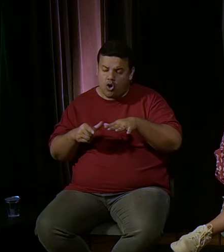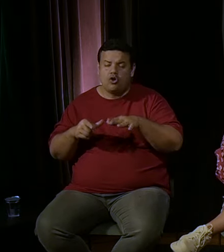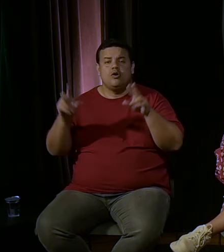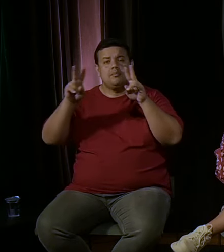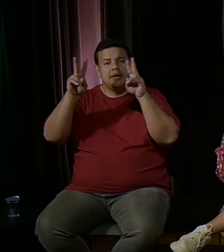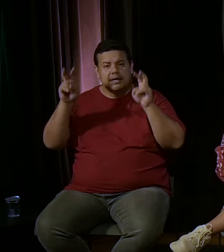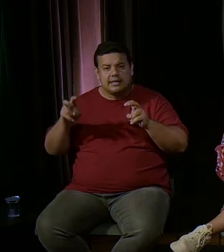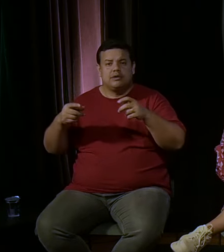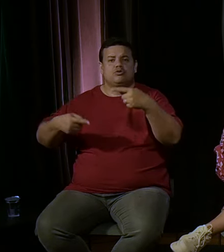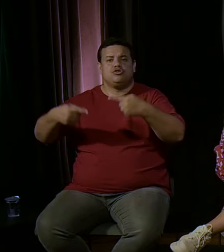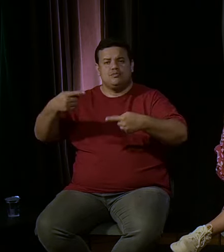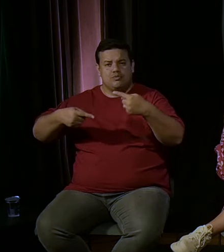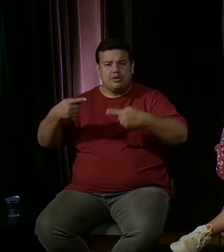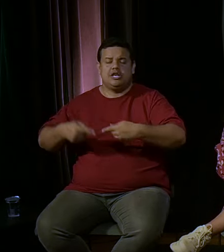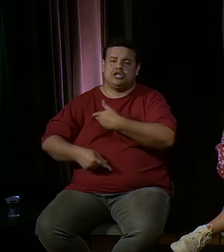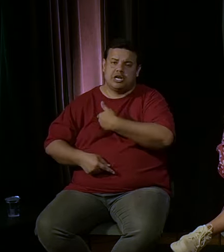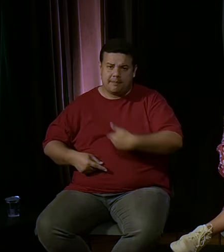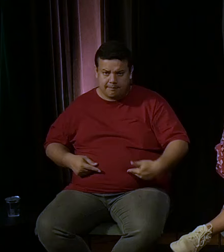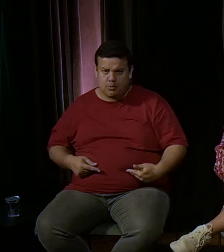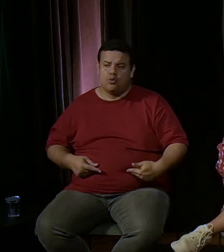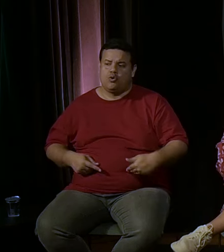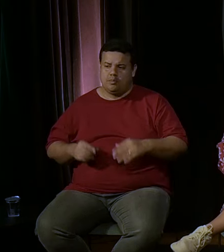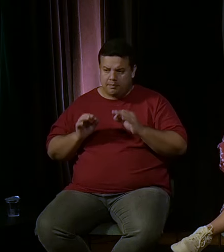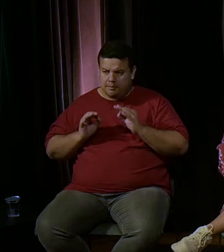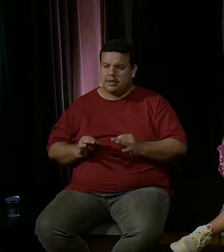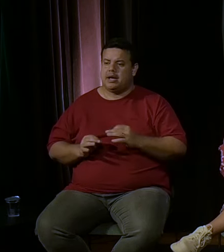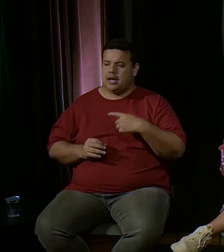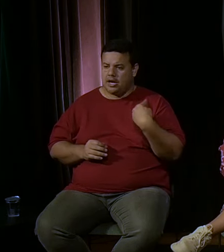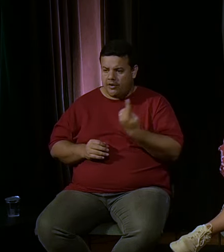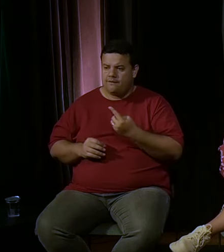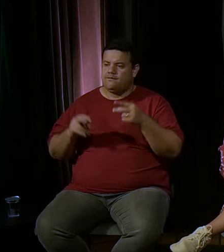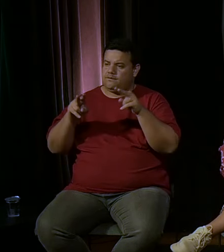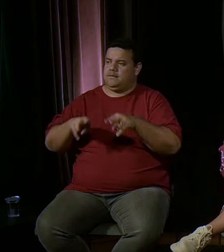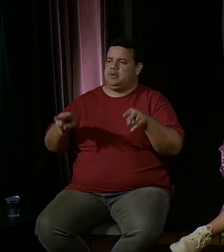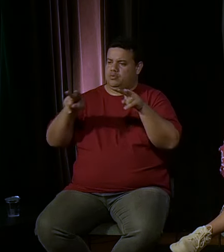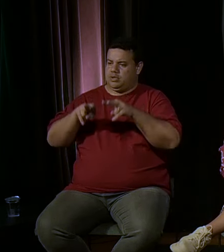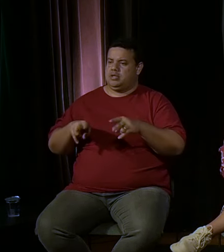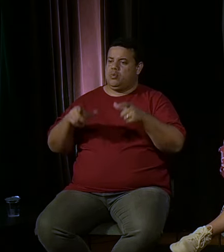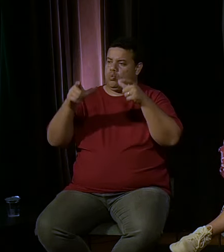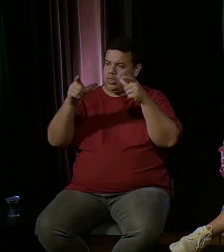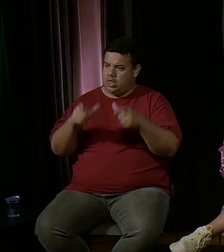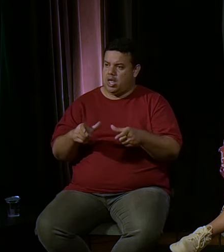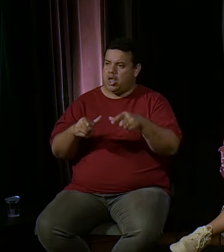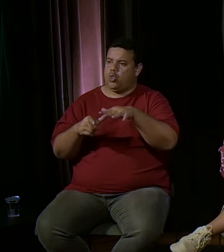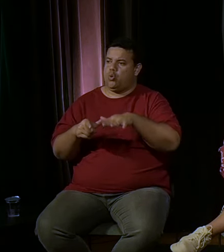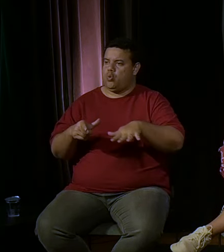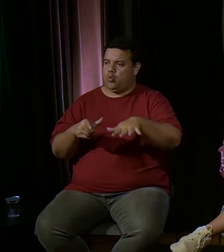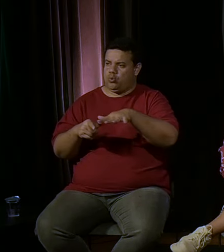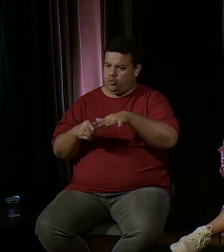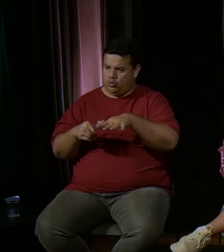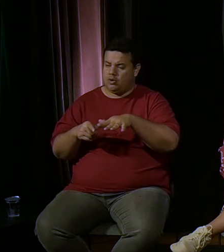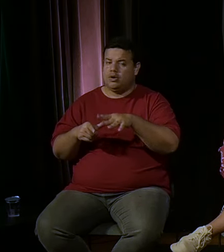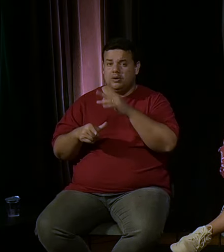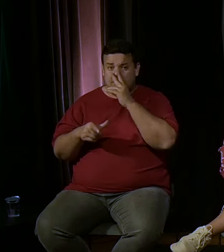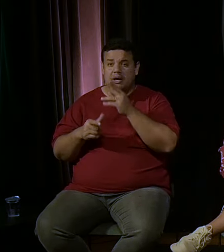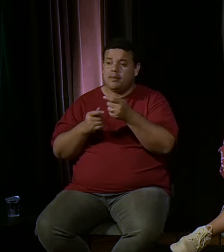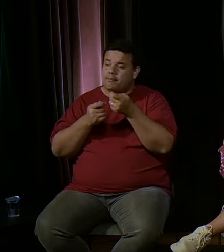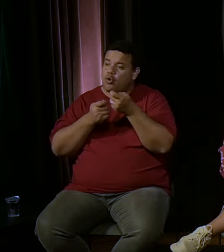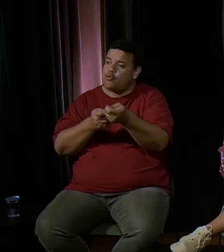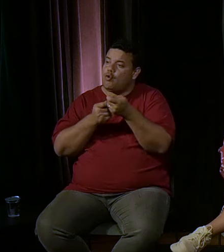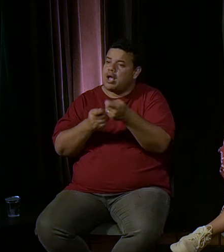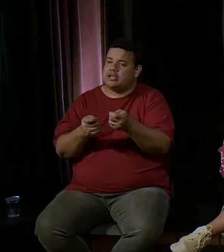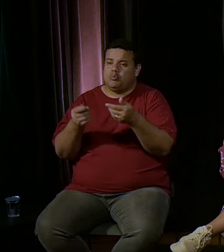públicas, de políticas públicas, inclusive, de você olhar o território, né? E foi uma provocação, porque ele não